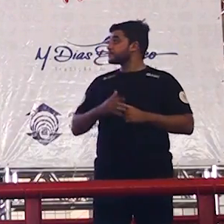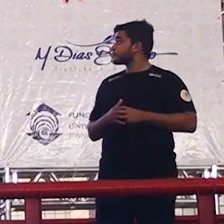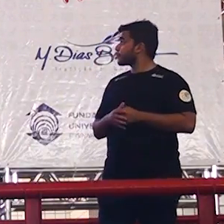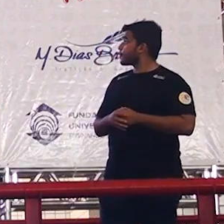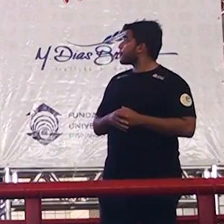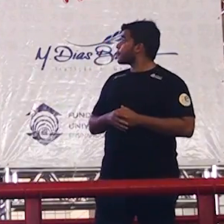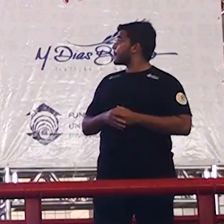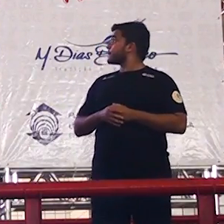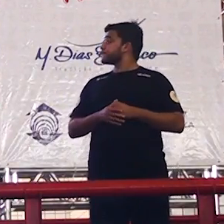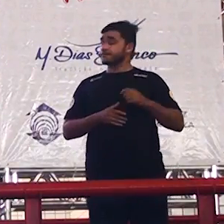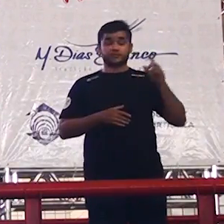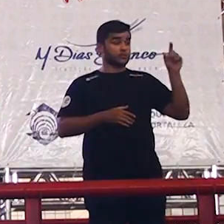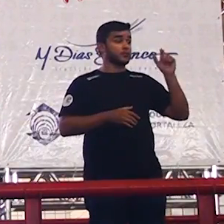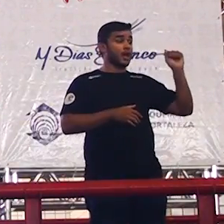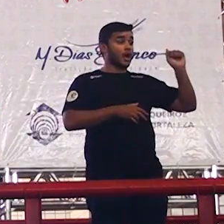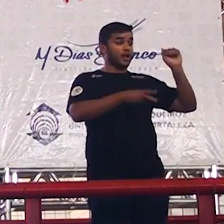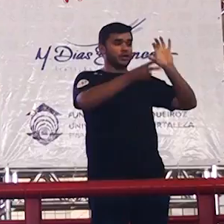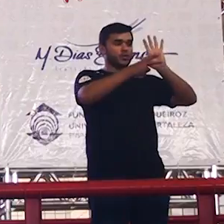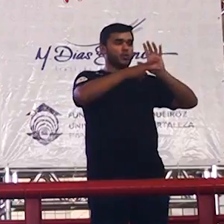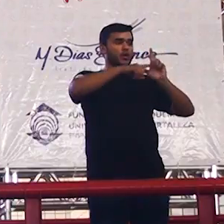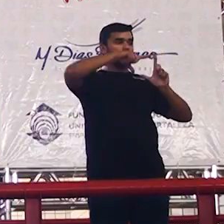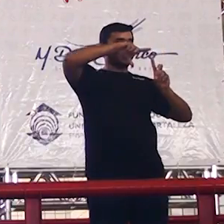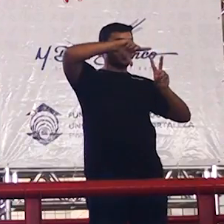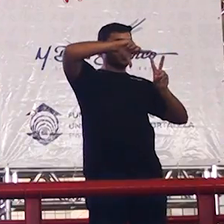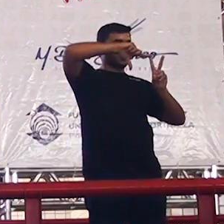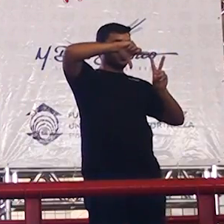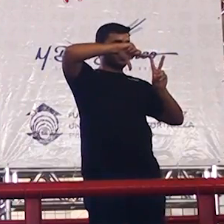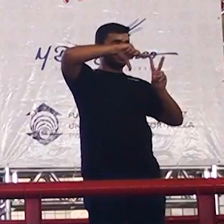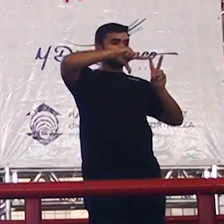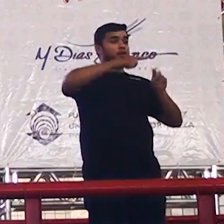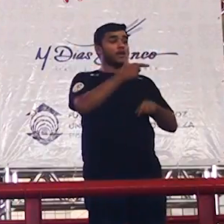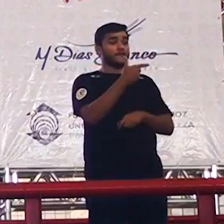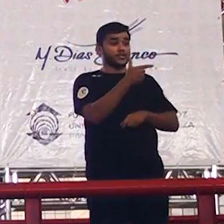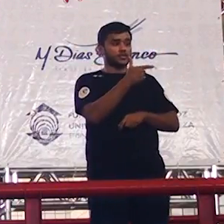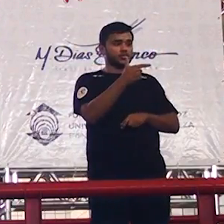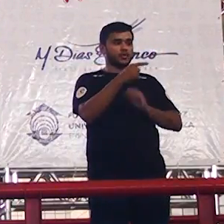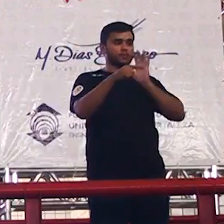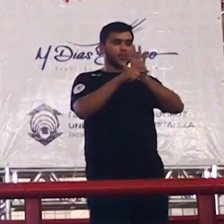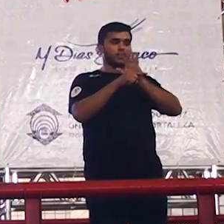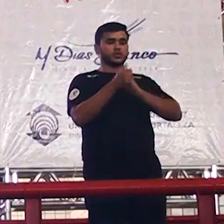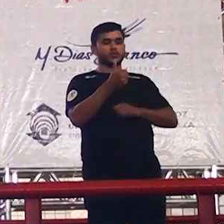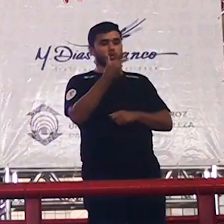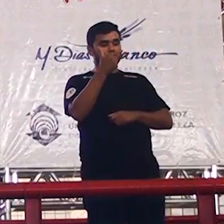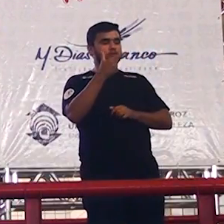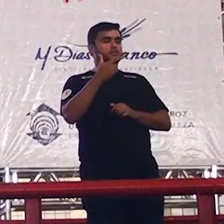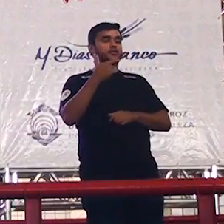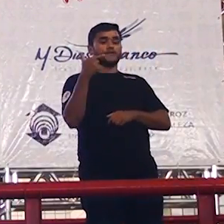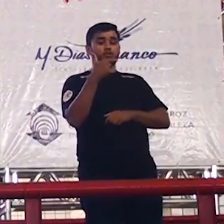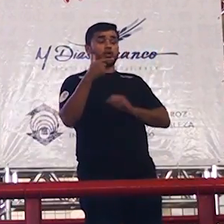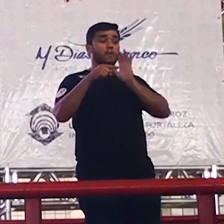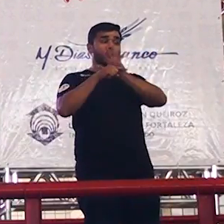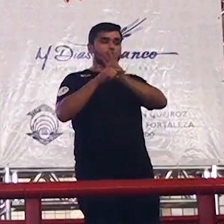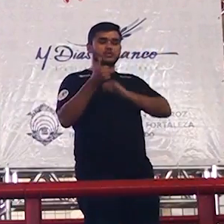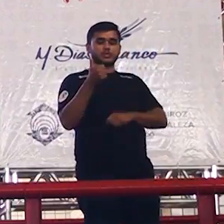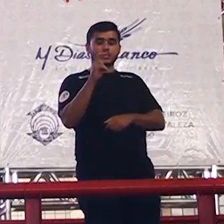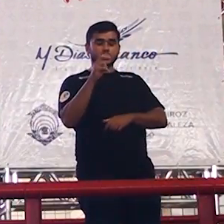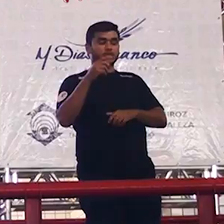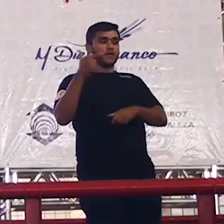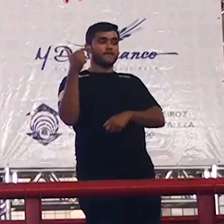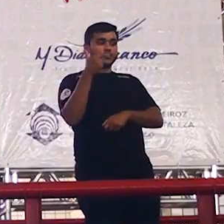que multiplica 22 menos 12, que é um lado, 22 menos 15 e 22